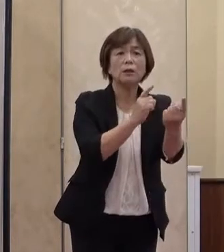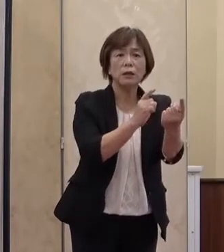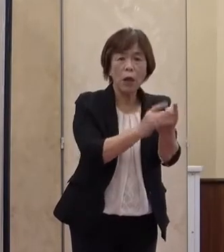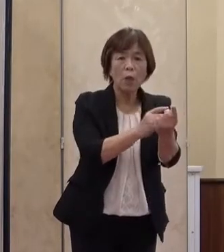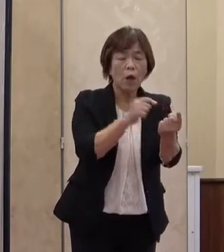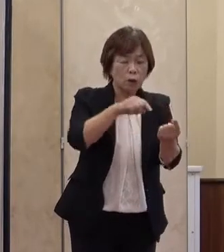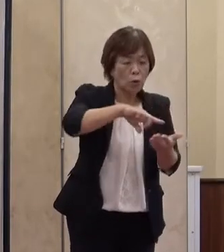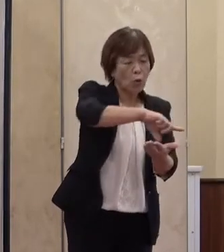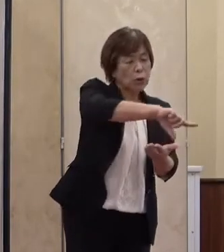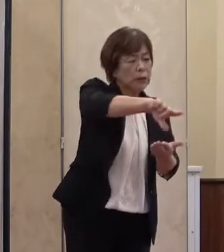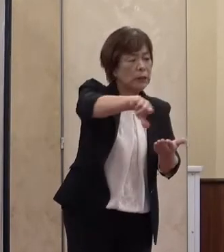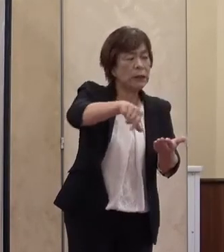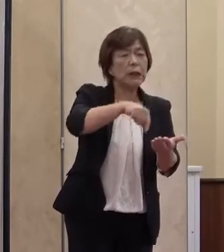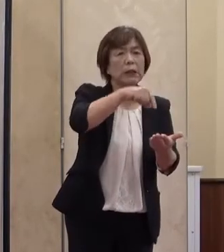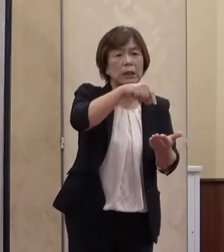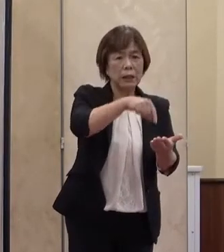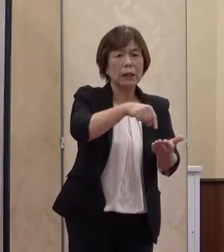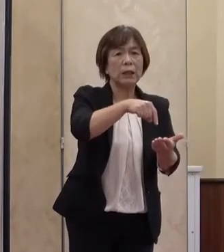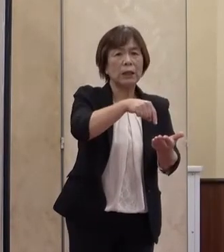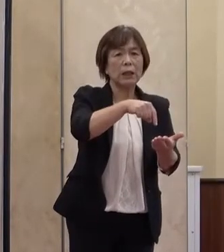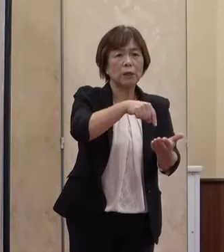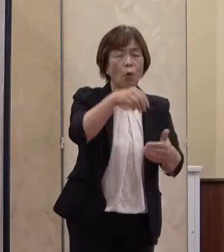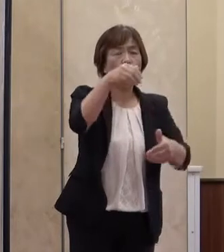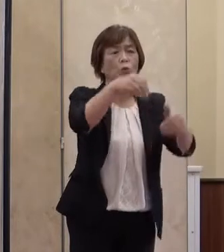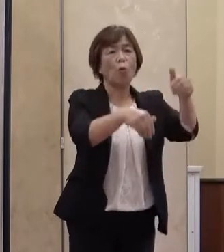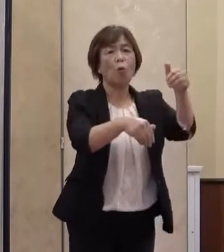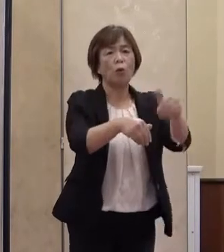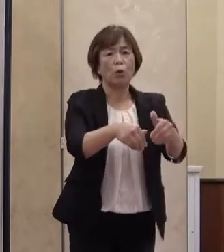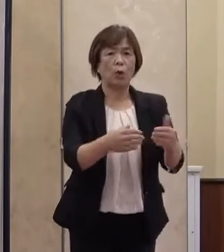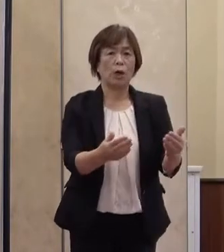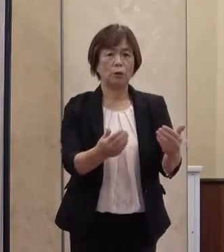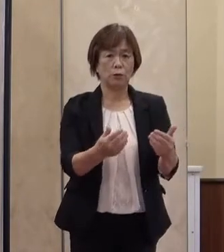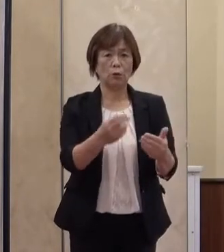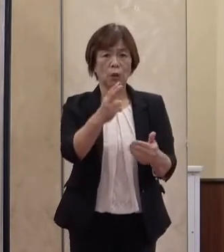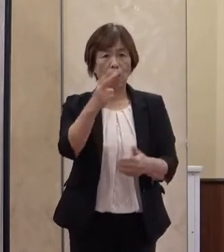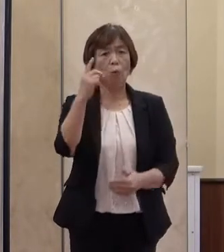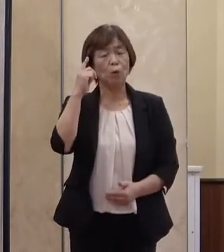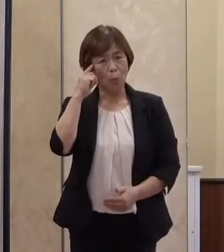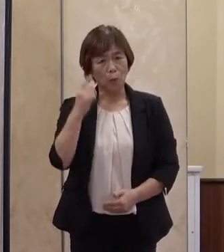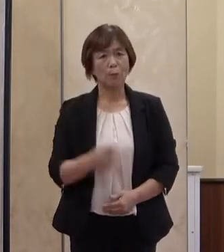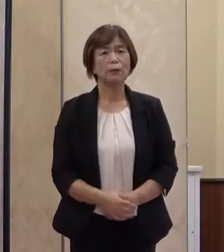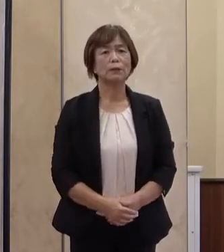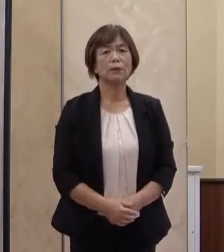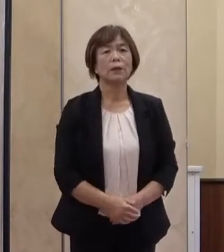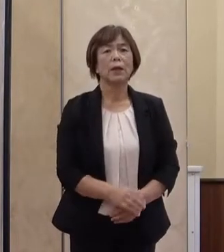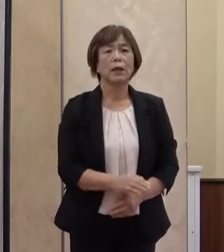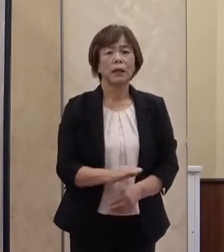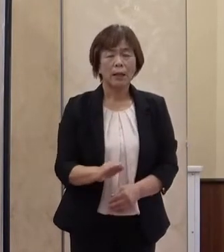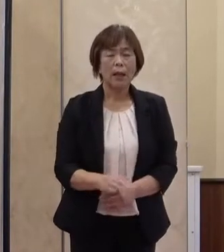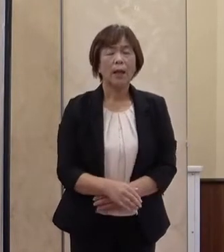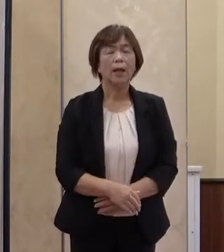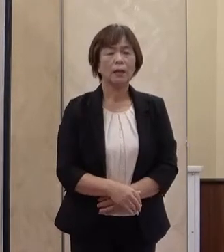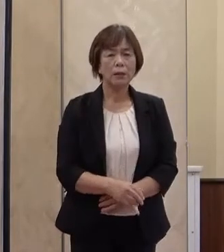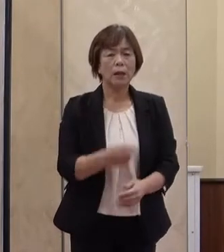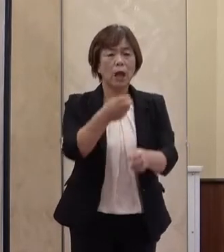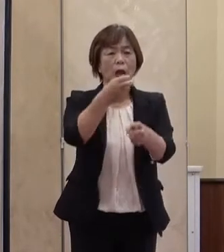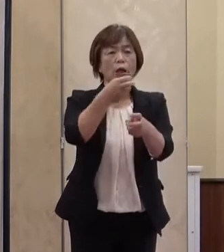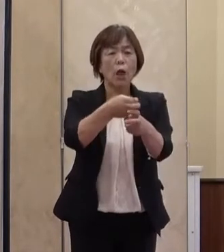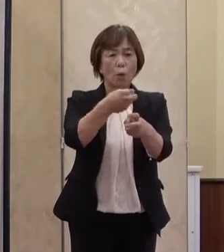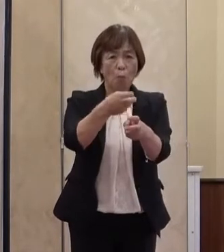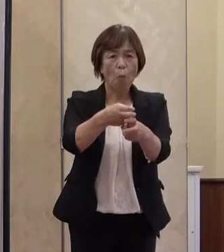その地域の、ある意味投票が必要だという憲法もあるわけですから、ですので、その憲法